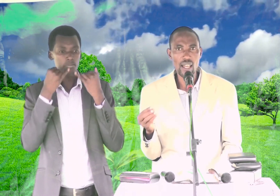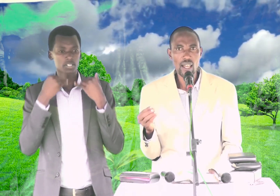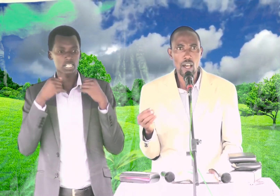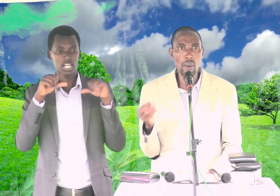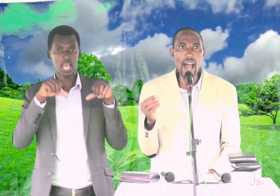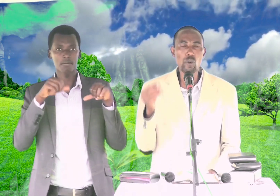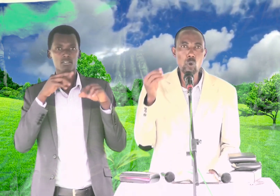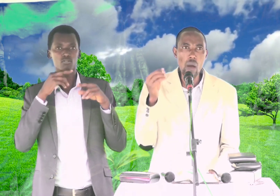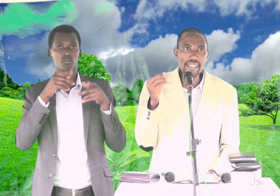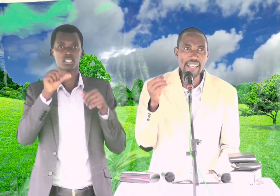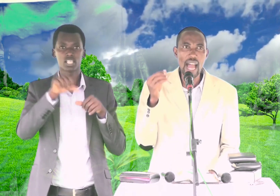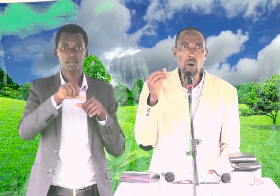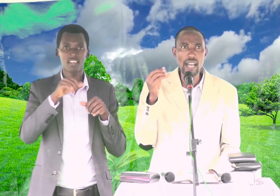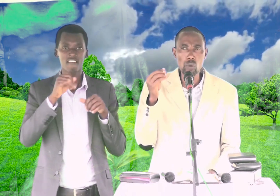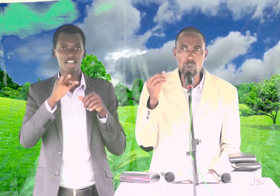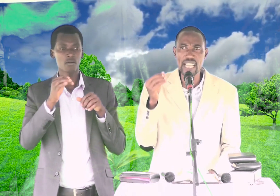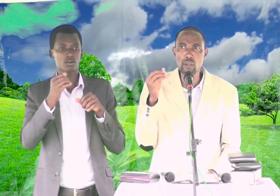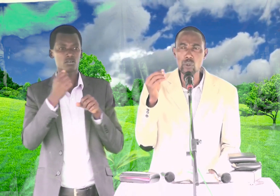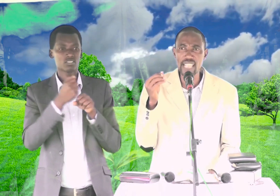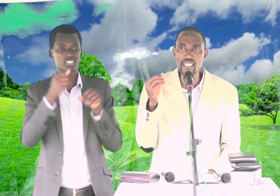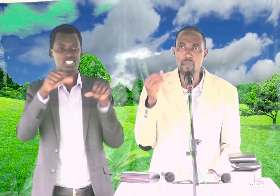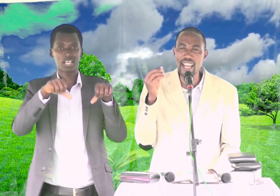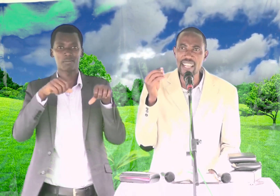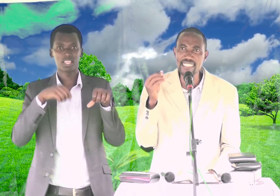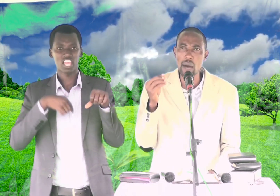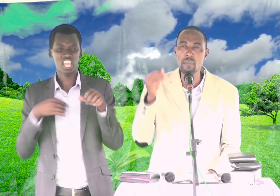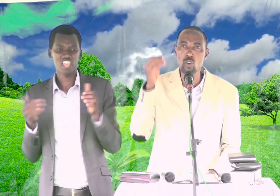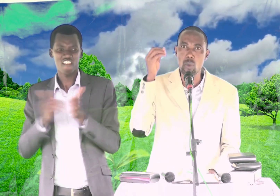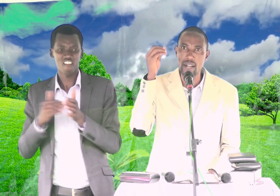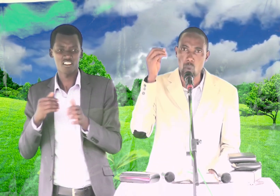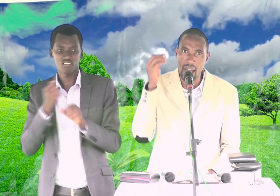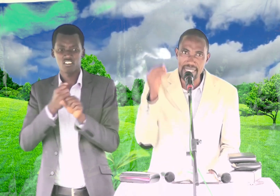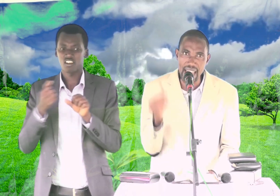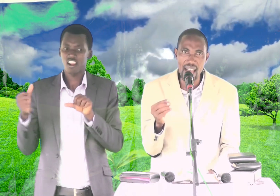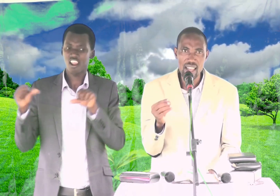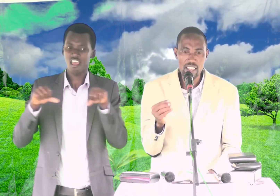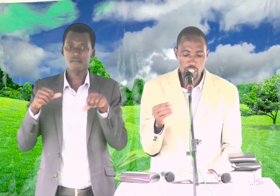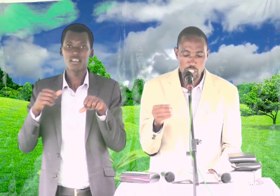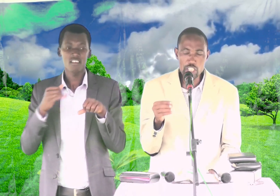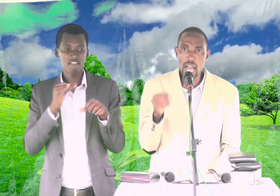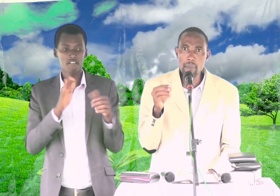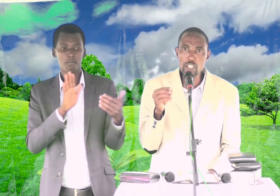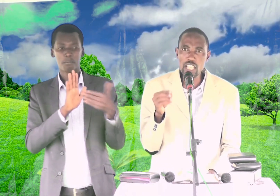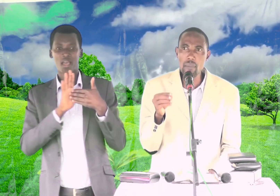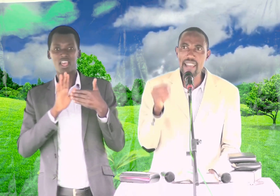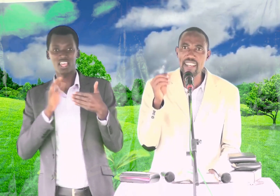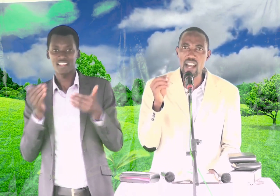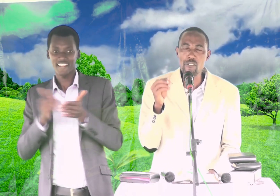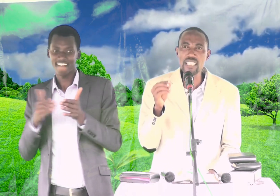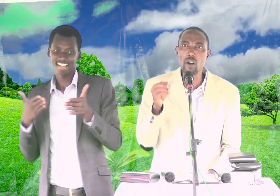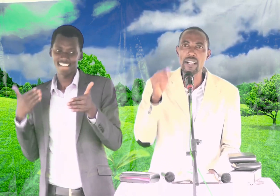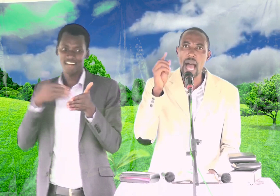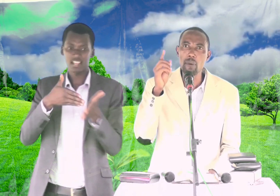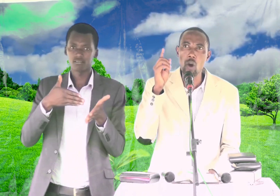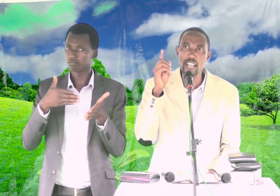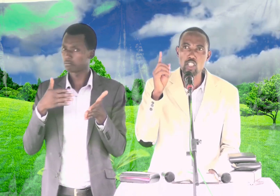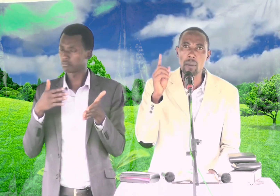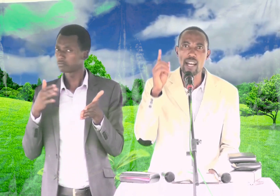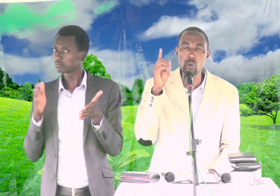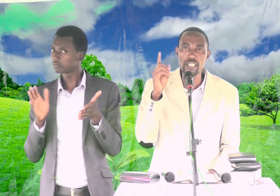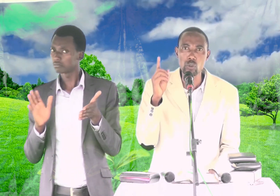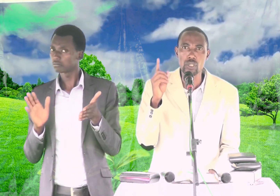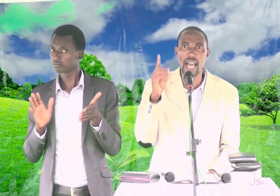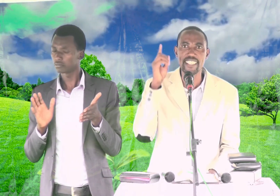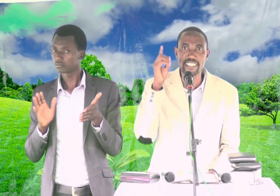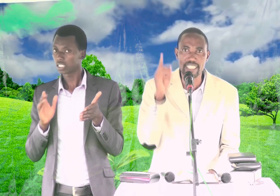baguhemukiye bakurwanya nawe ukakusakusanya imbaraga zawe mu kubarwanya ijambo ry'Imana riravuze ngo ntabwo